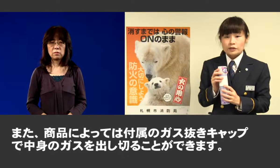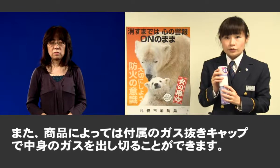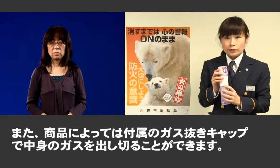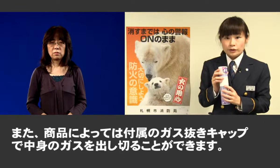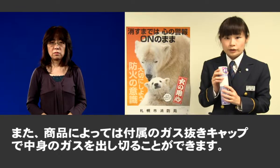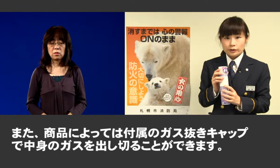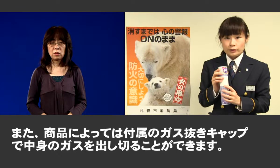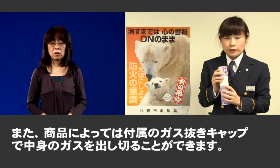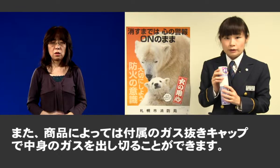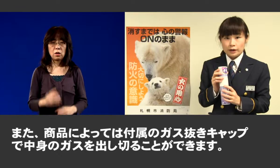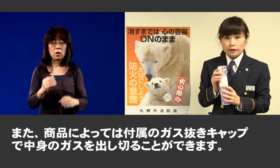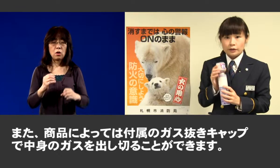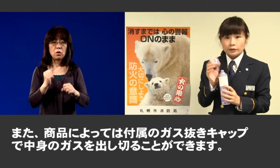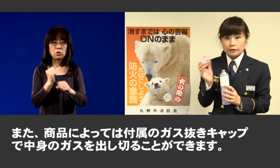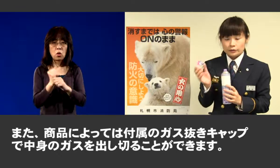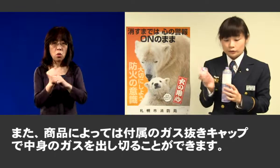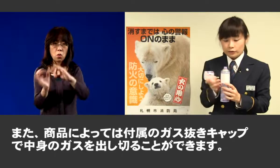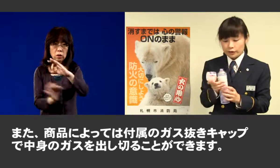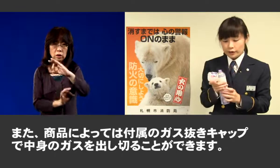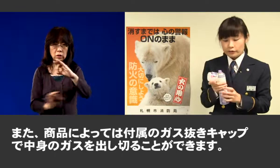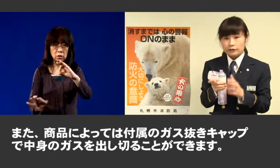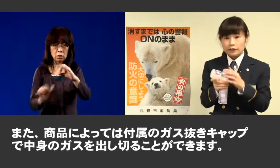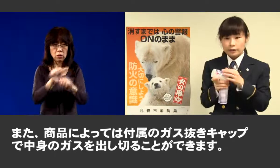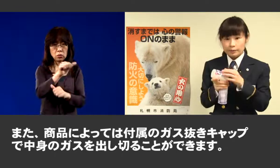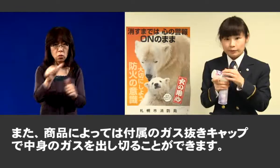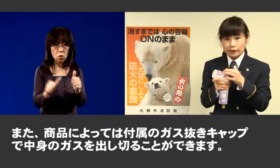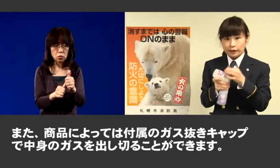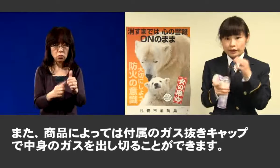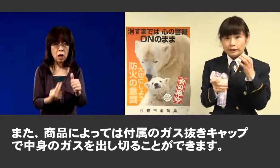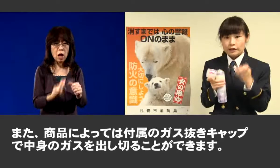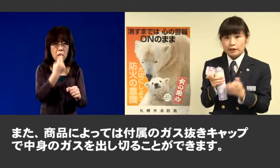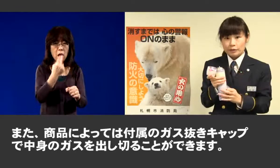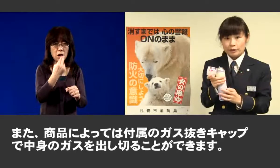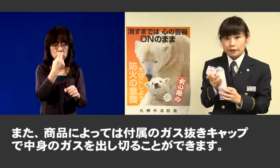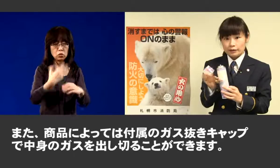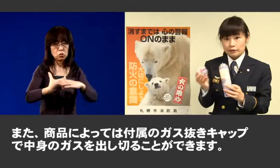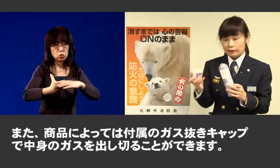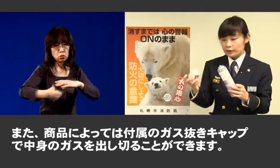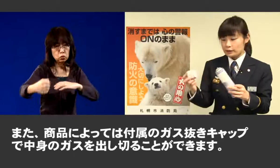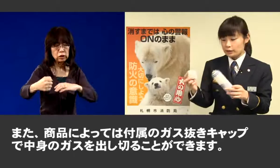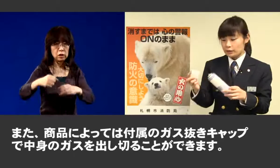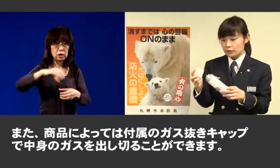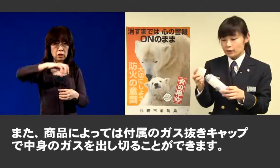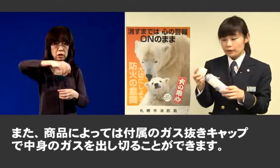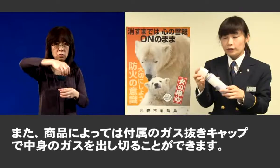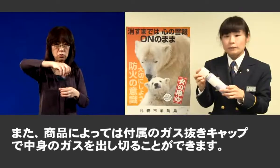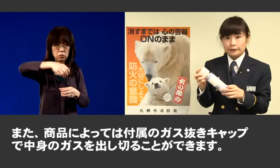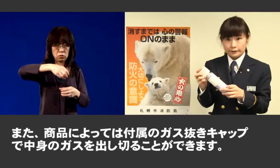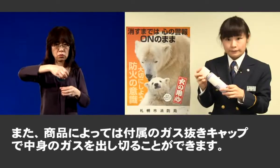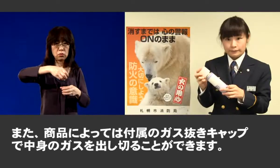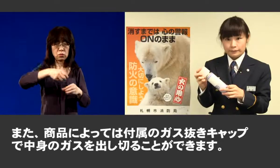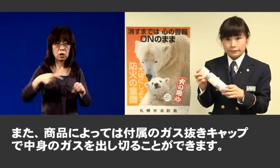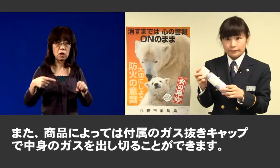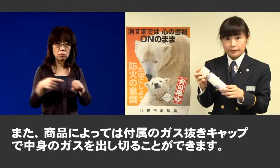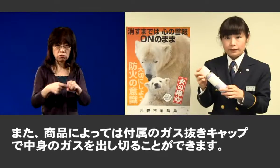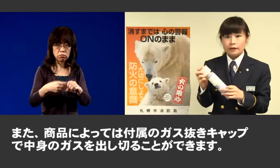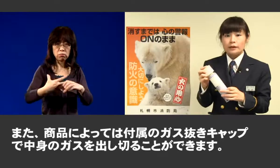また、商品によっては付属のガス抜きキャップで中身のガスを出し切ることができ